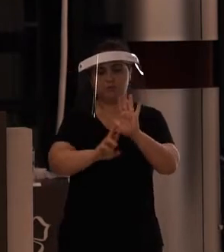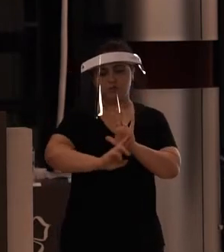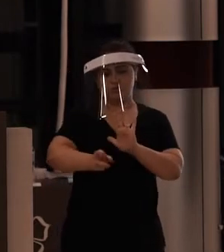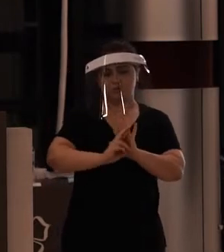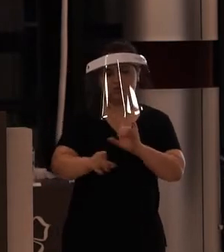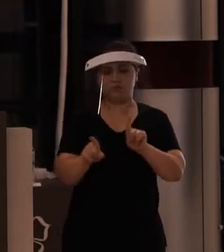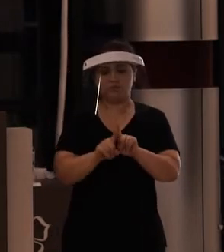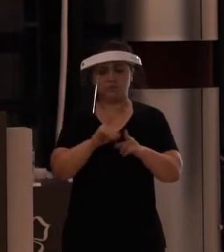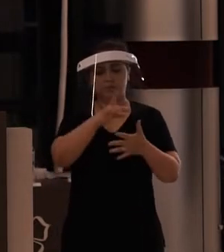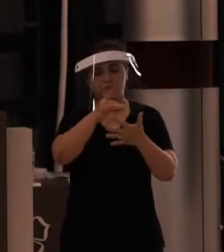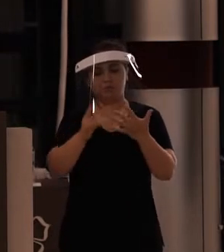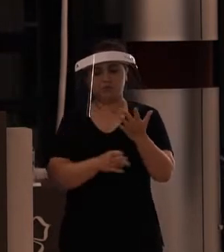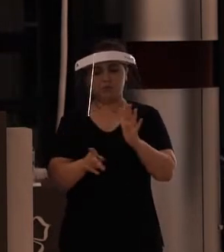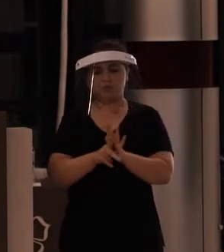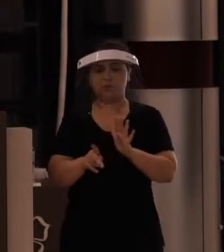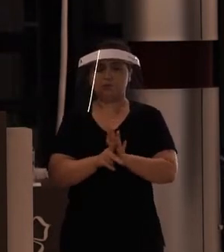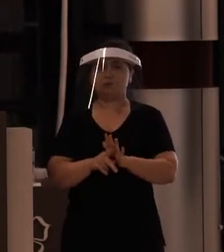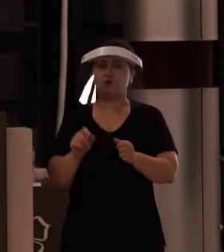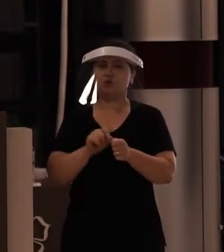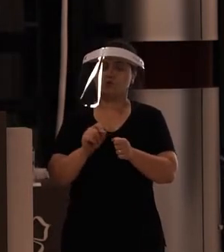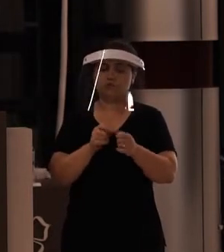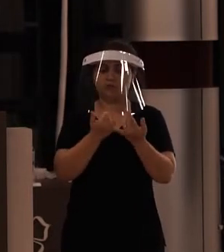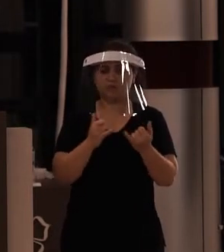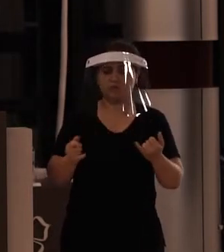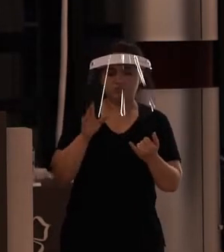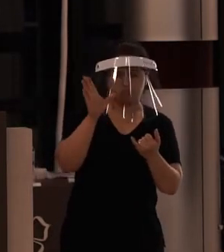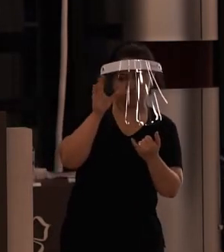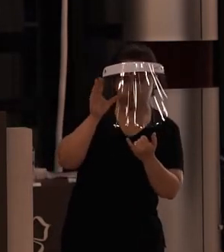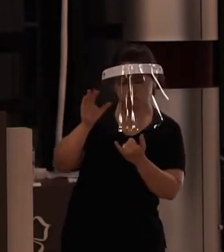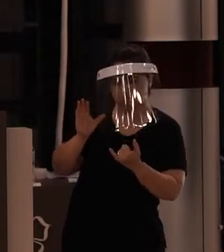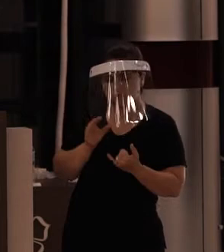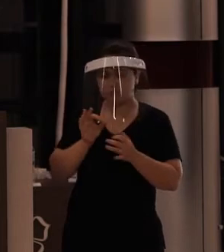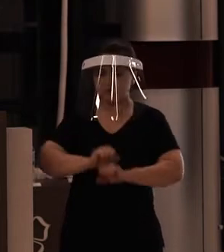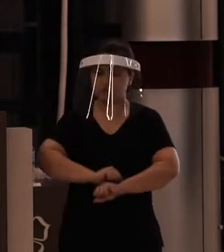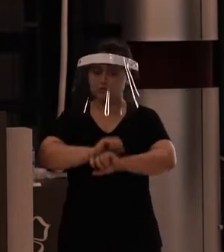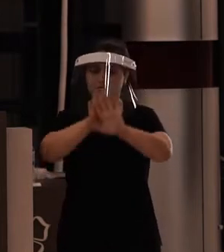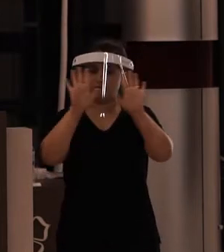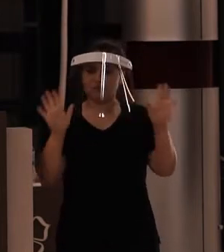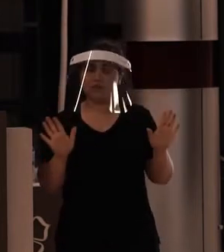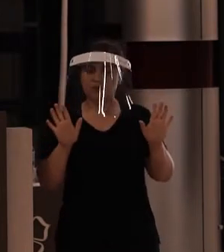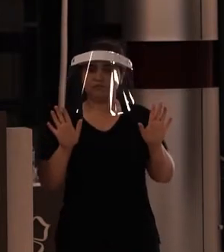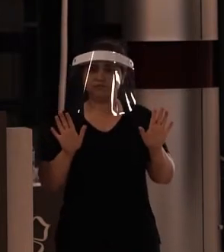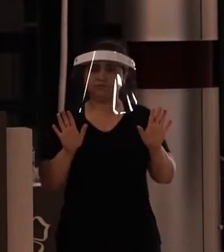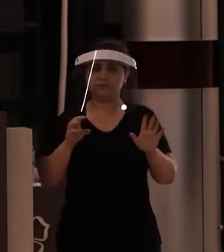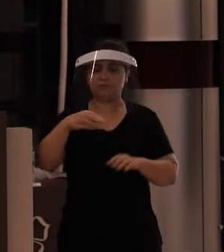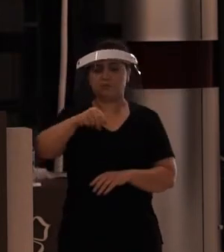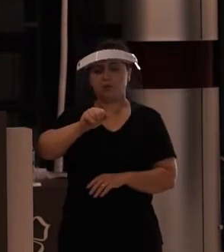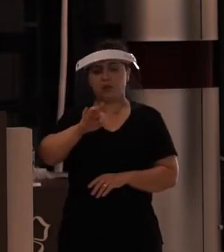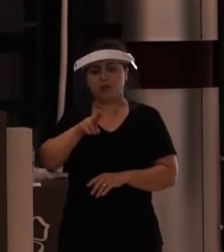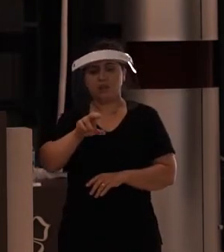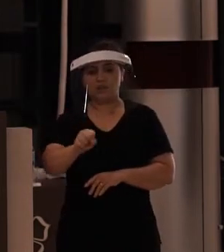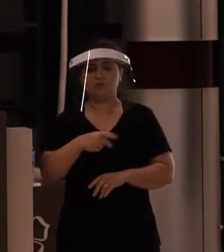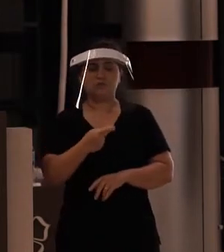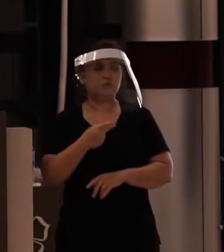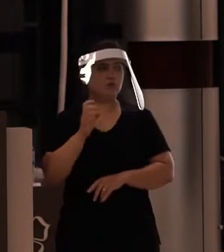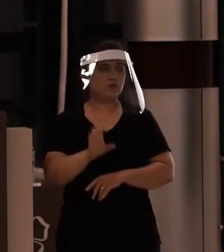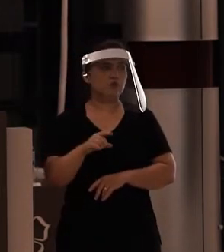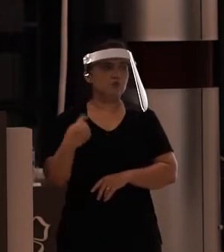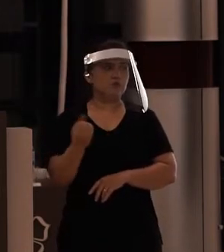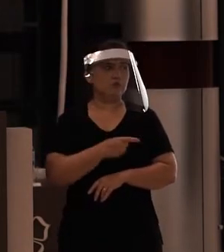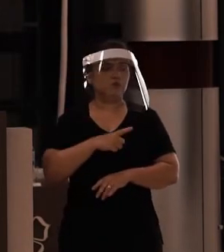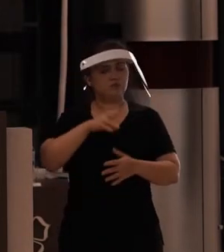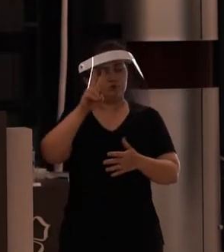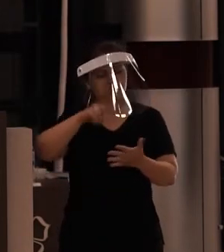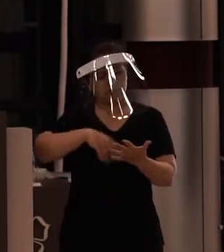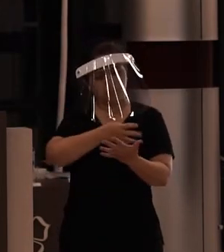referência e componentes semelhantes ou fase dos circuitos inspecionados estejam claros. O Matheus falou isso aí, a gente vai ver isso aí na